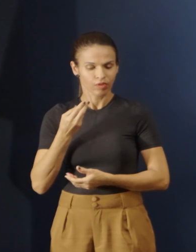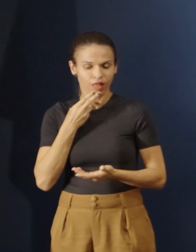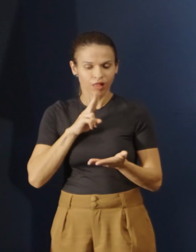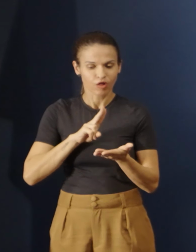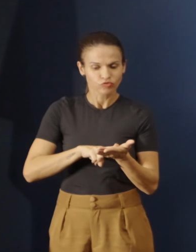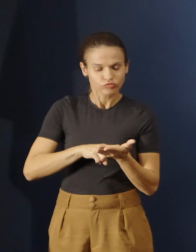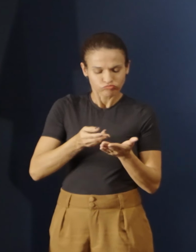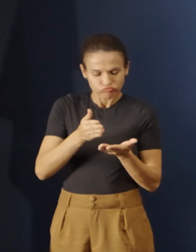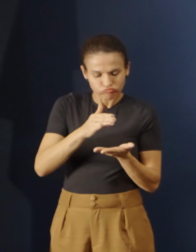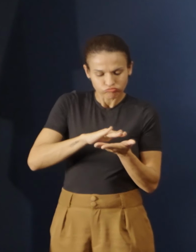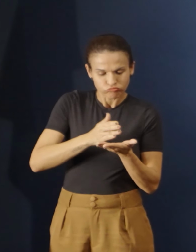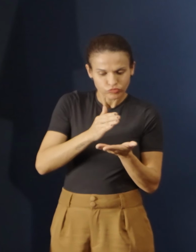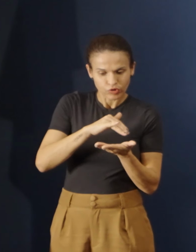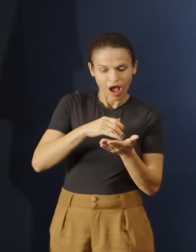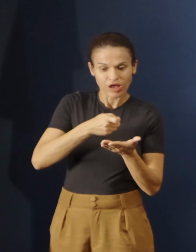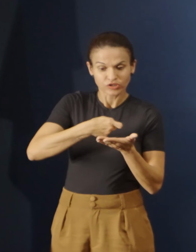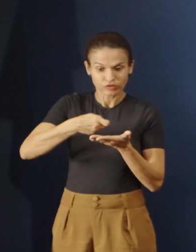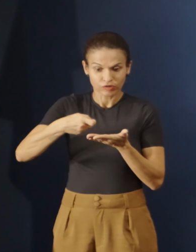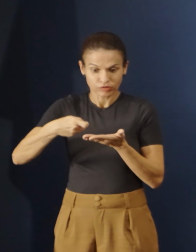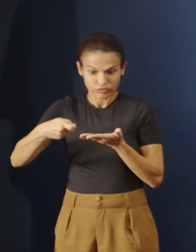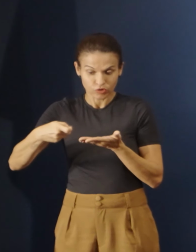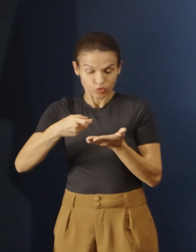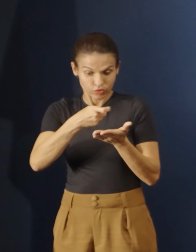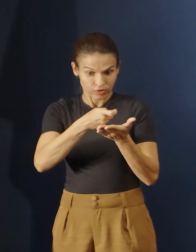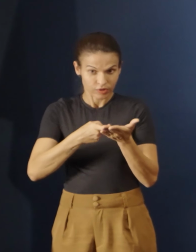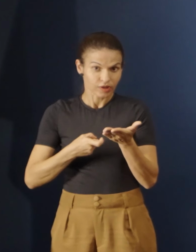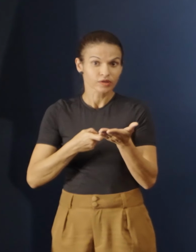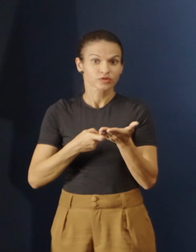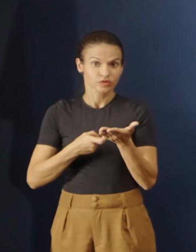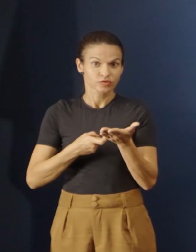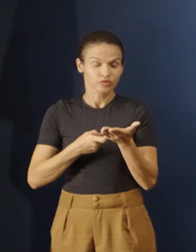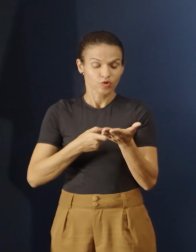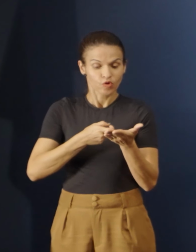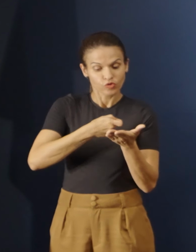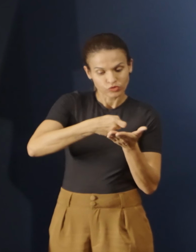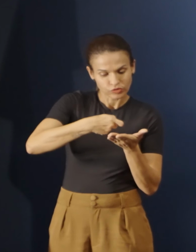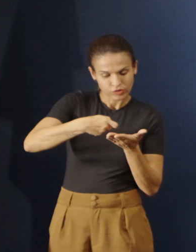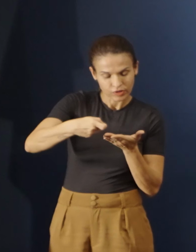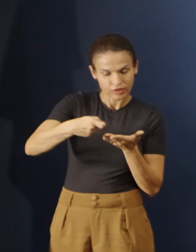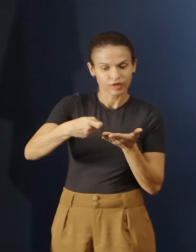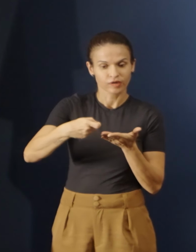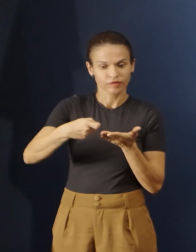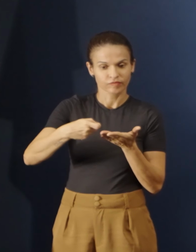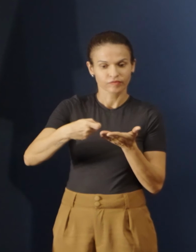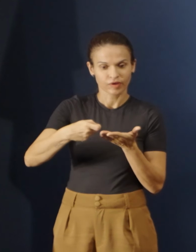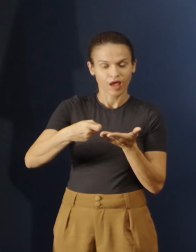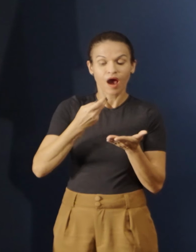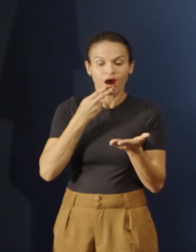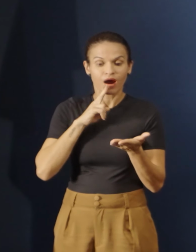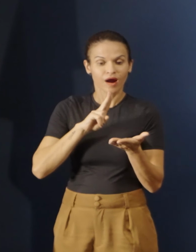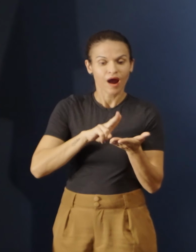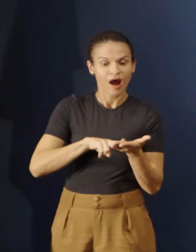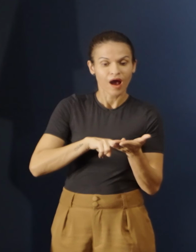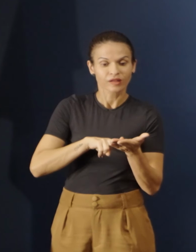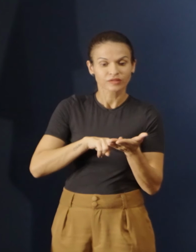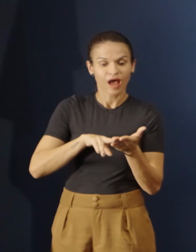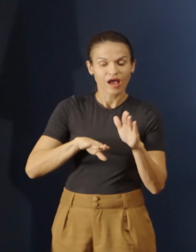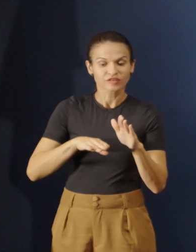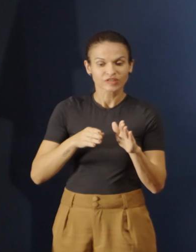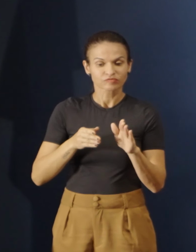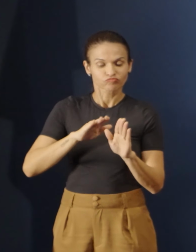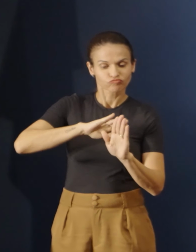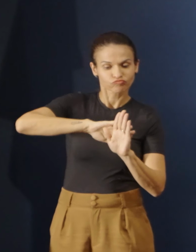junto com as cartas, ou às vezes escrito no próprio texto. Às vezes o escritor escreve a carta e às vezes no